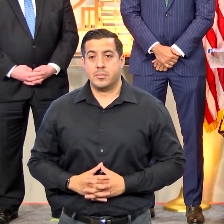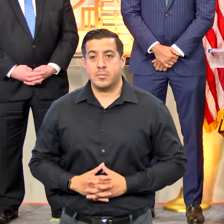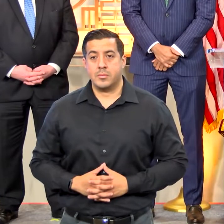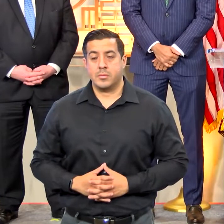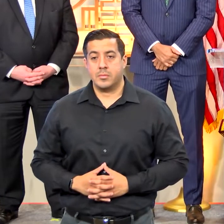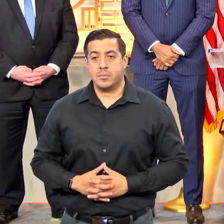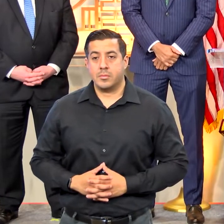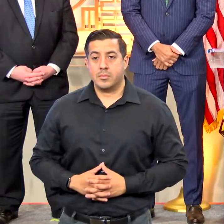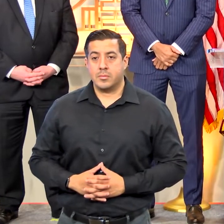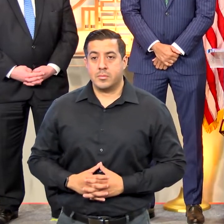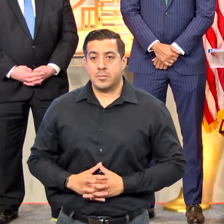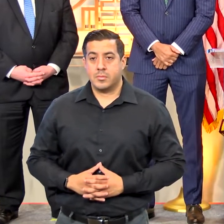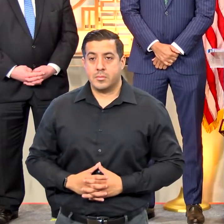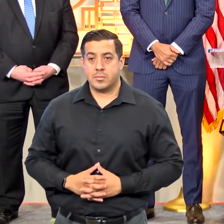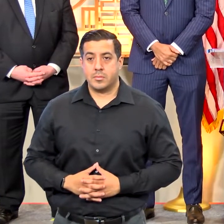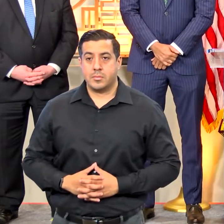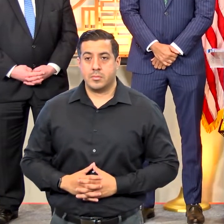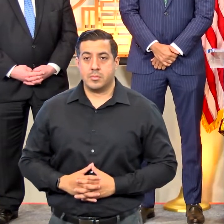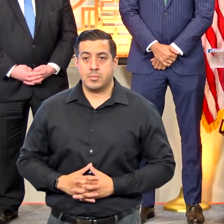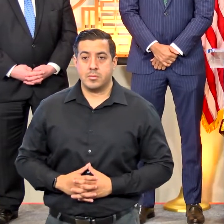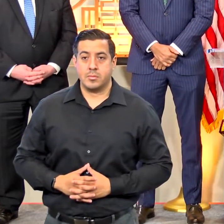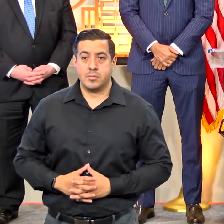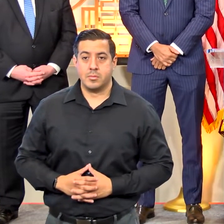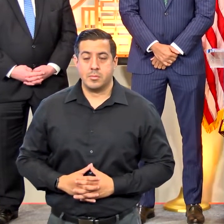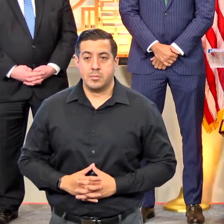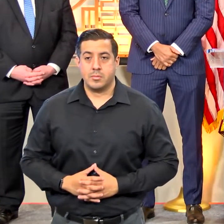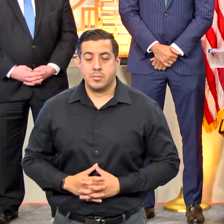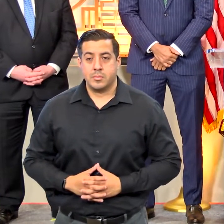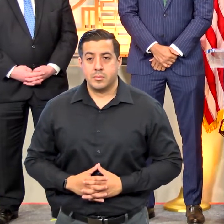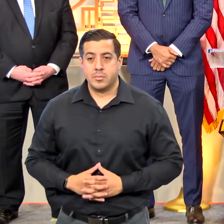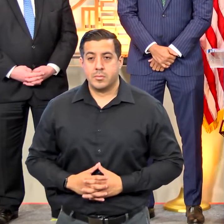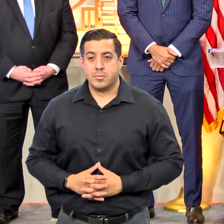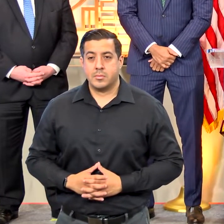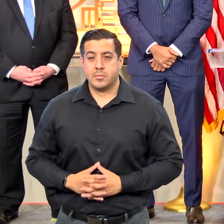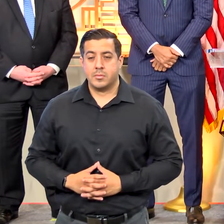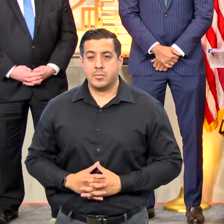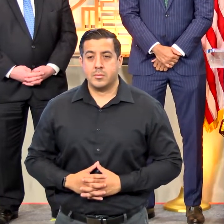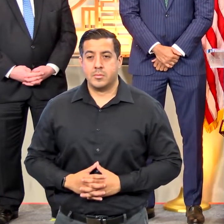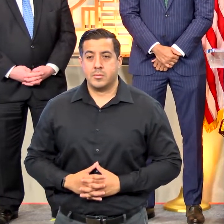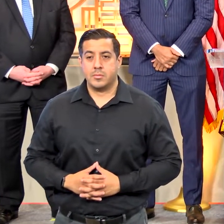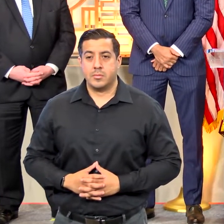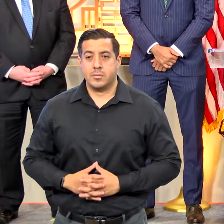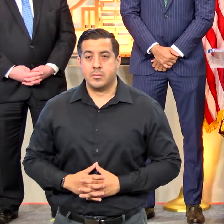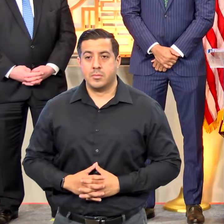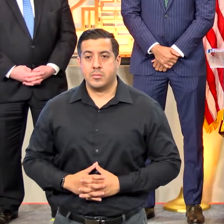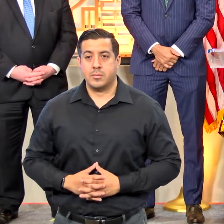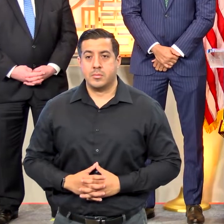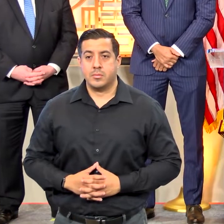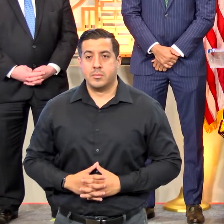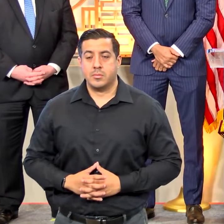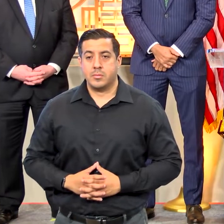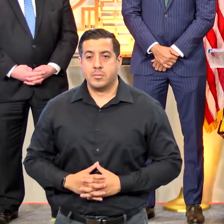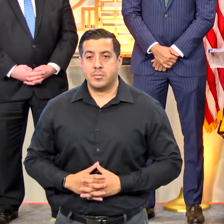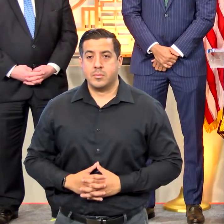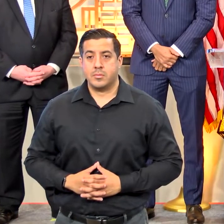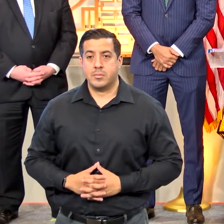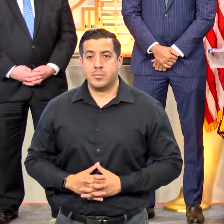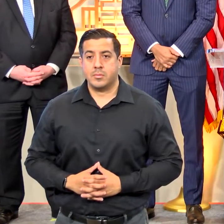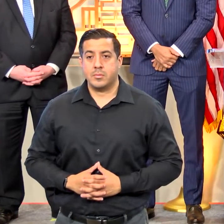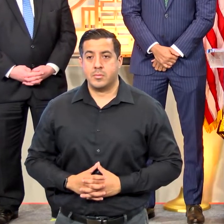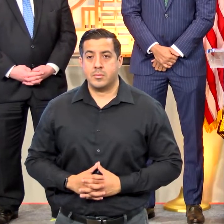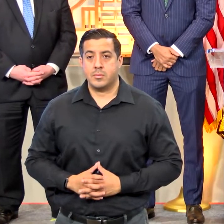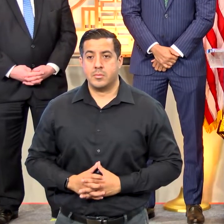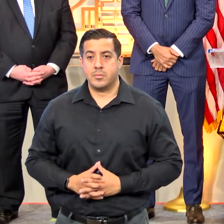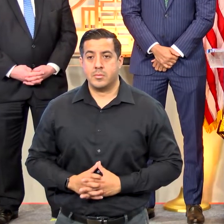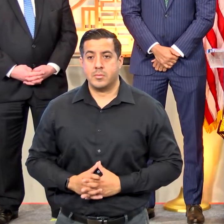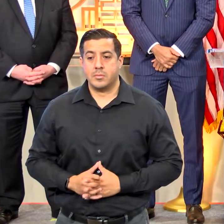hasta solucionar este problema y mano a mano con los socios en la ciudad, en la coalición para las personas sin hogar y un